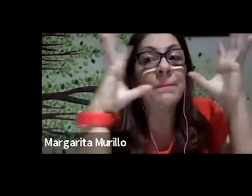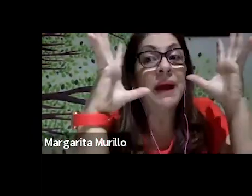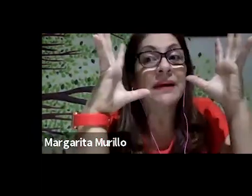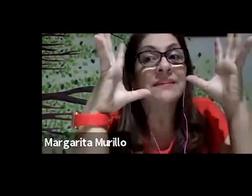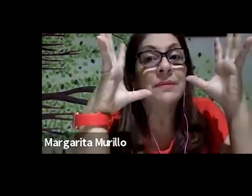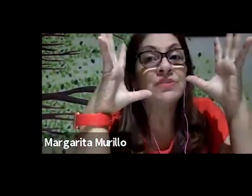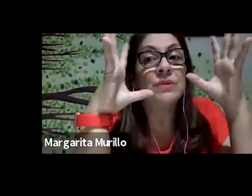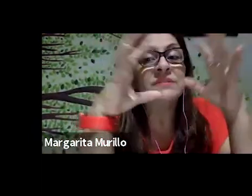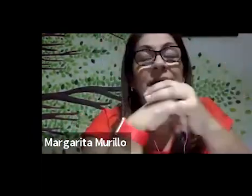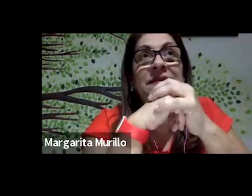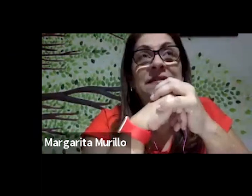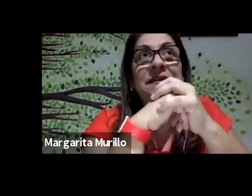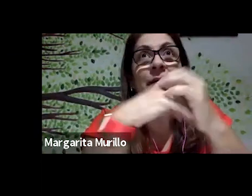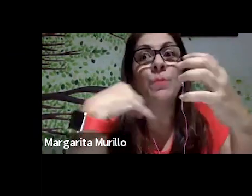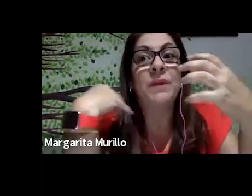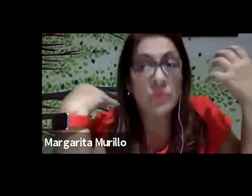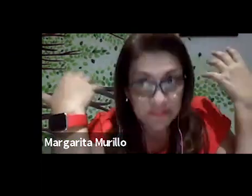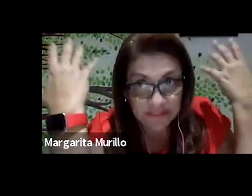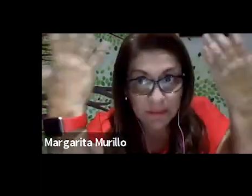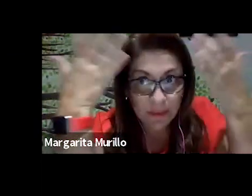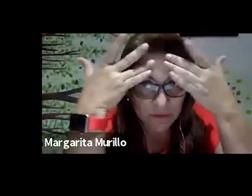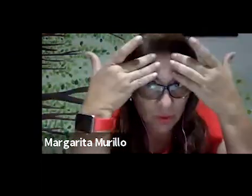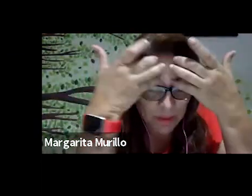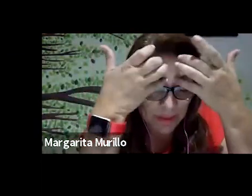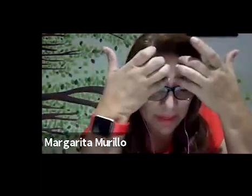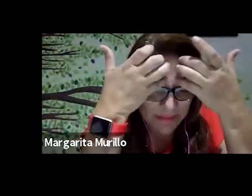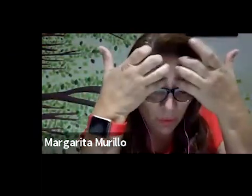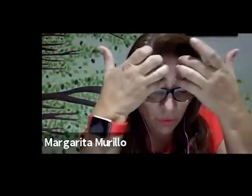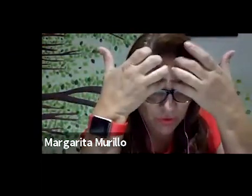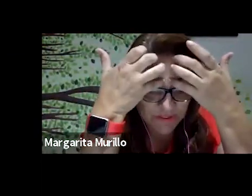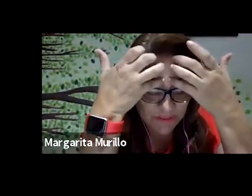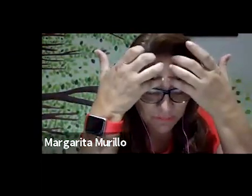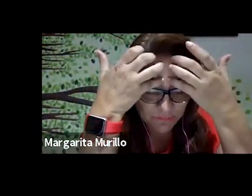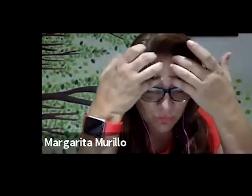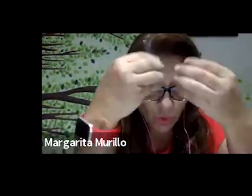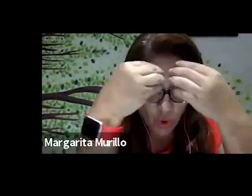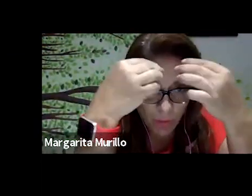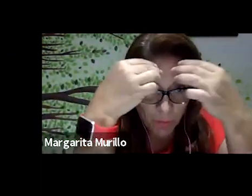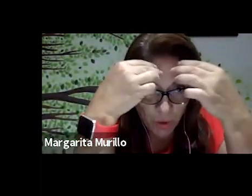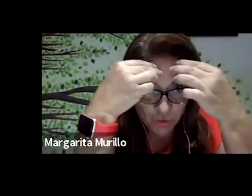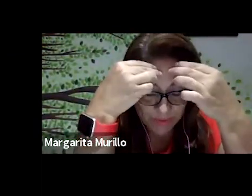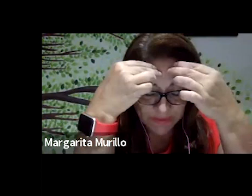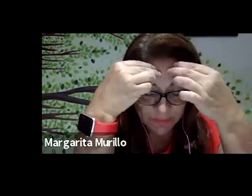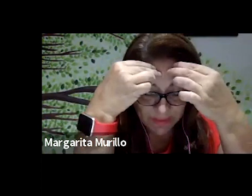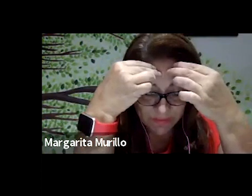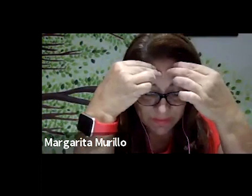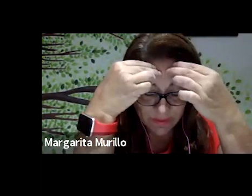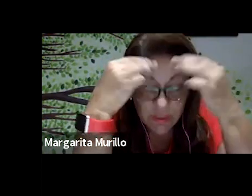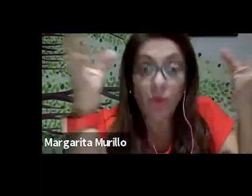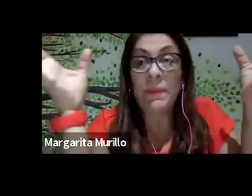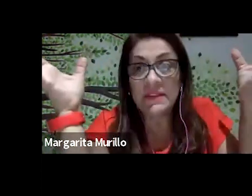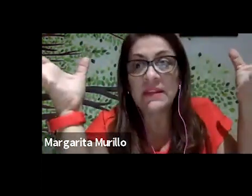nos atrapa activa solo esta parte del cerebro pero no está activando la neocorteza Cómo puedo yo activar